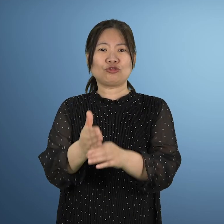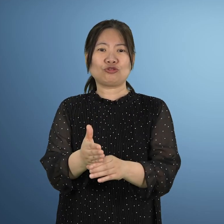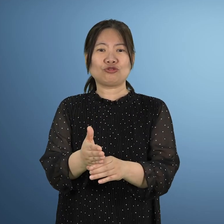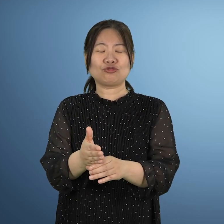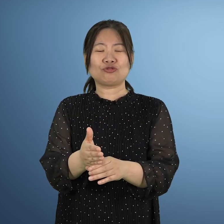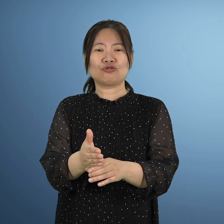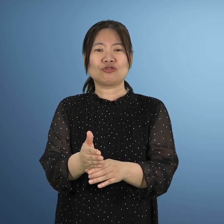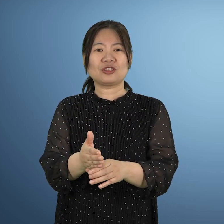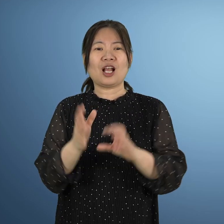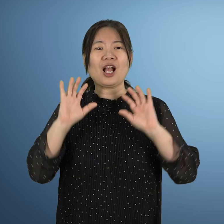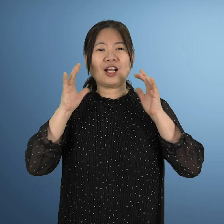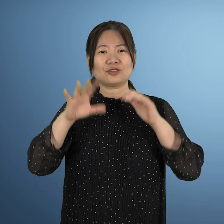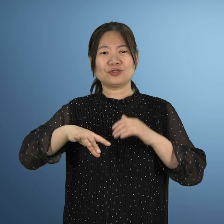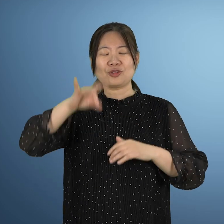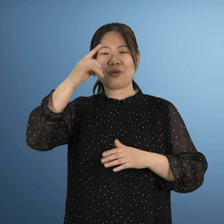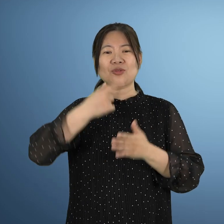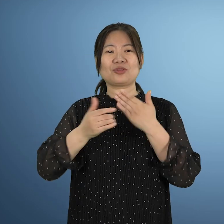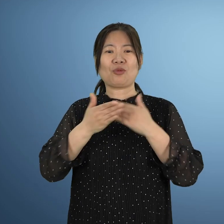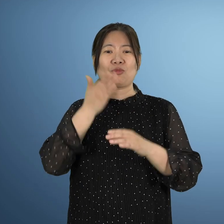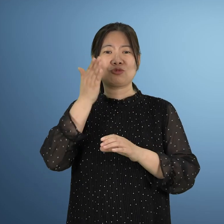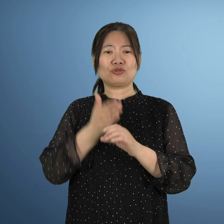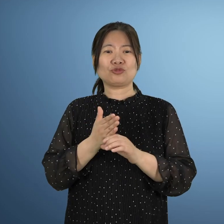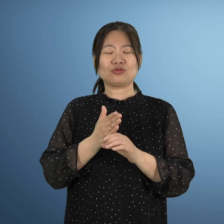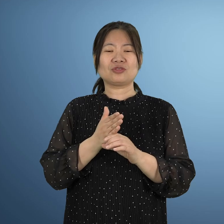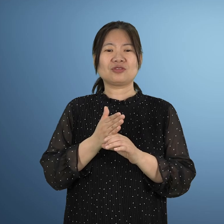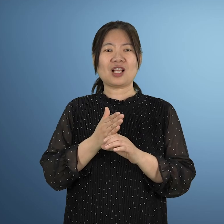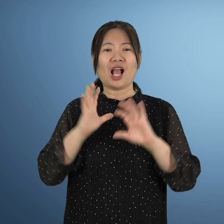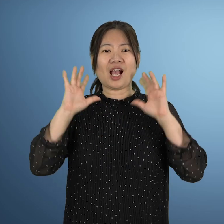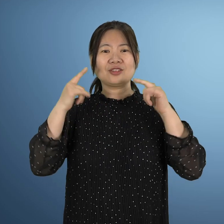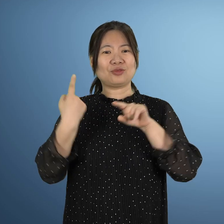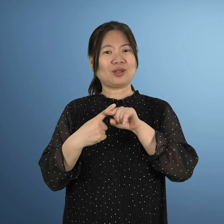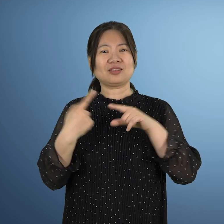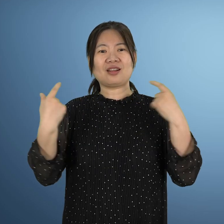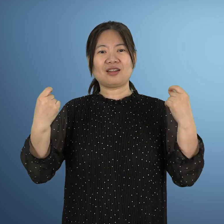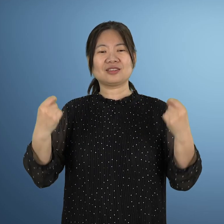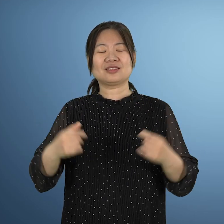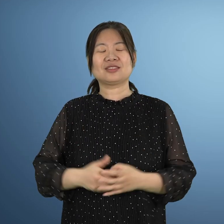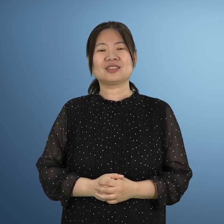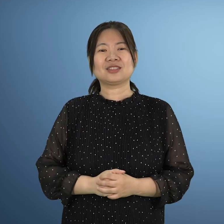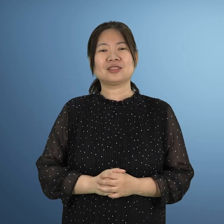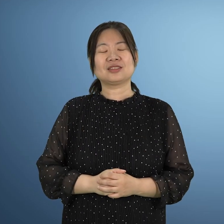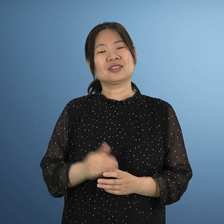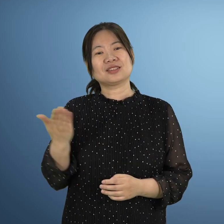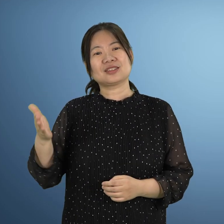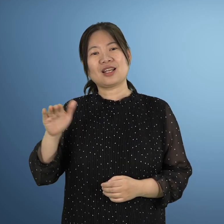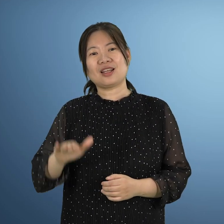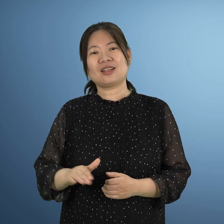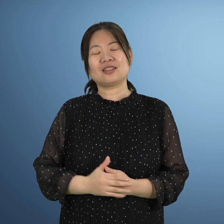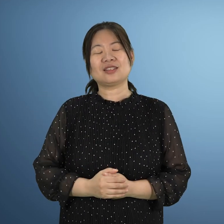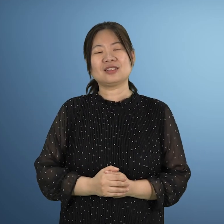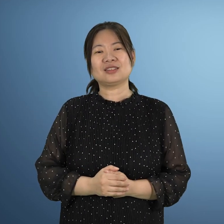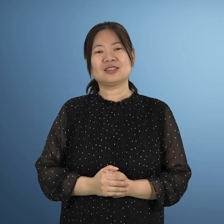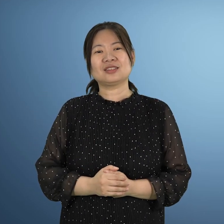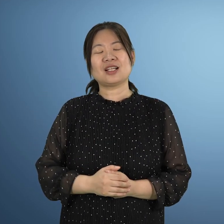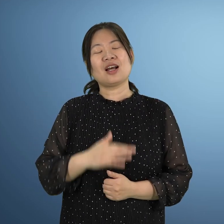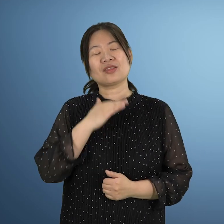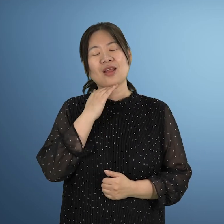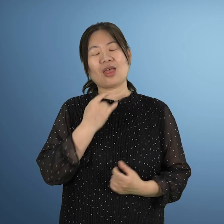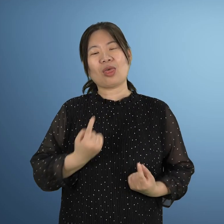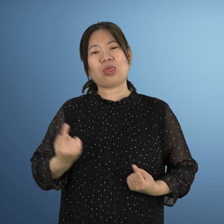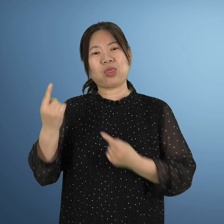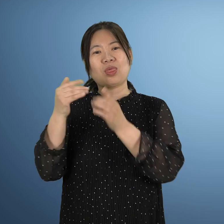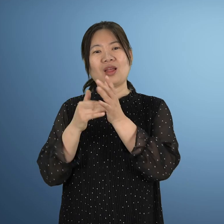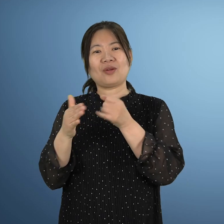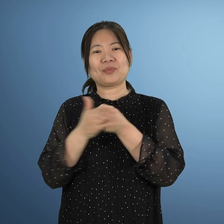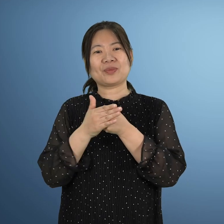게, 애들도 초유의 사태를 겪고 있어요. 애들도. 그런데 나이가